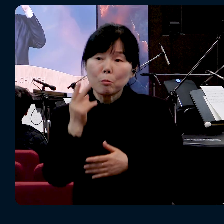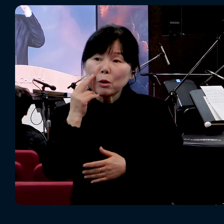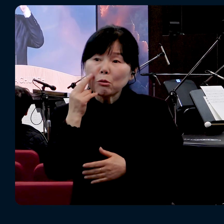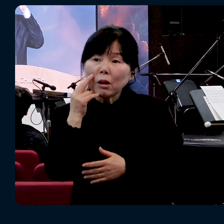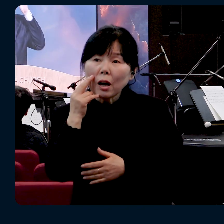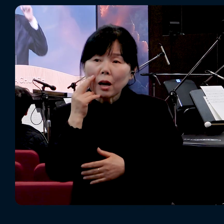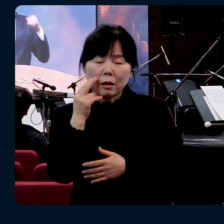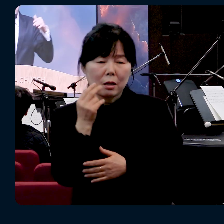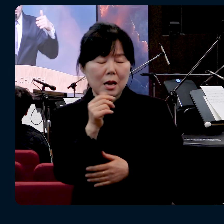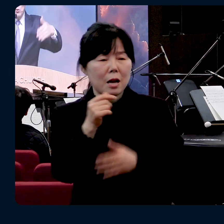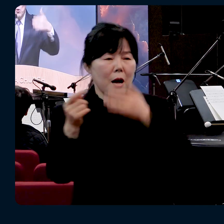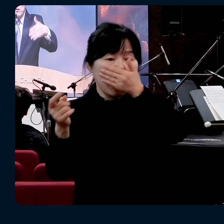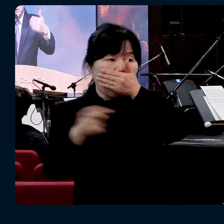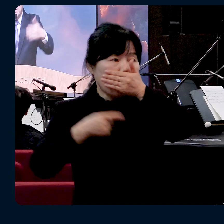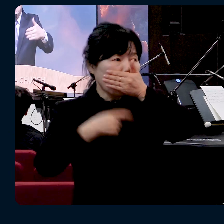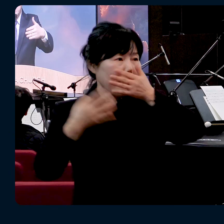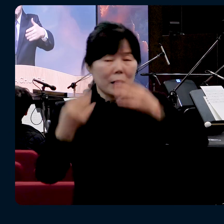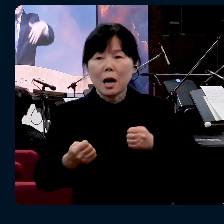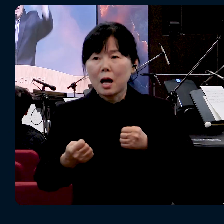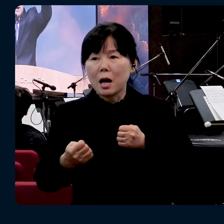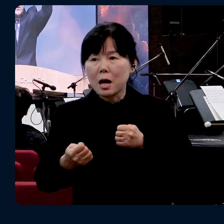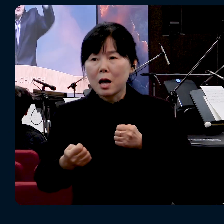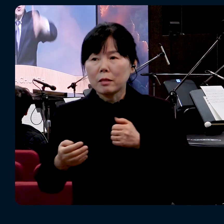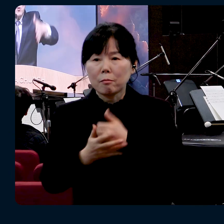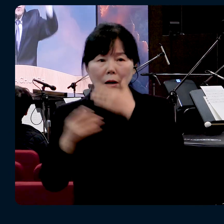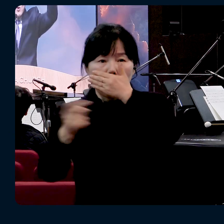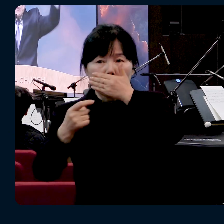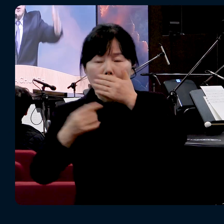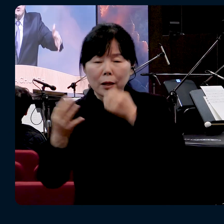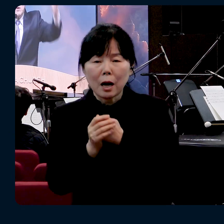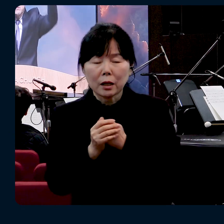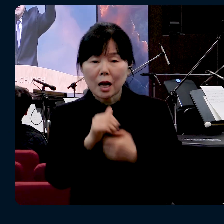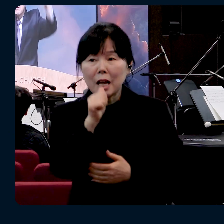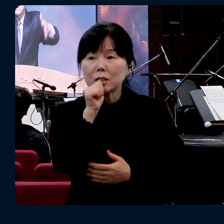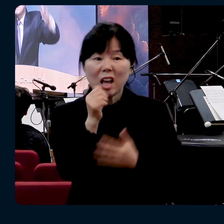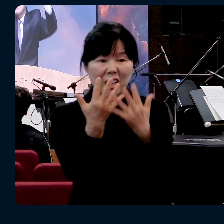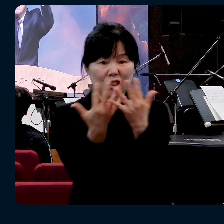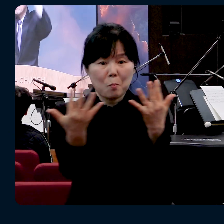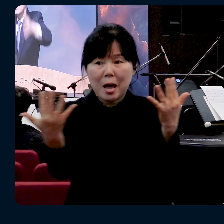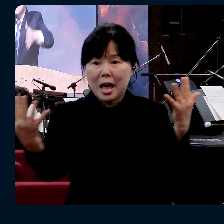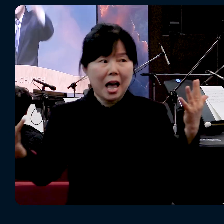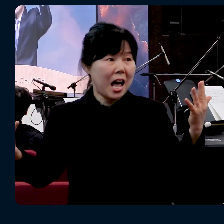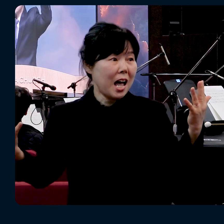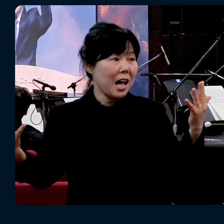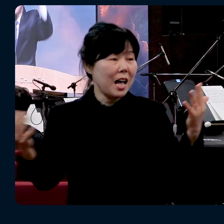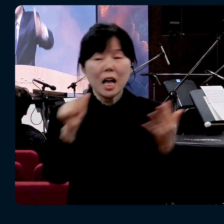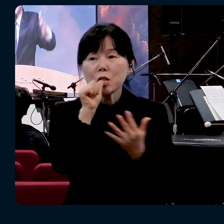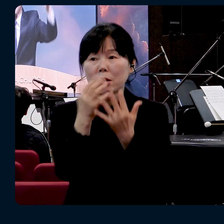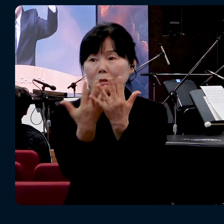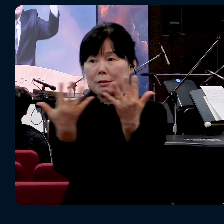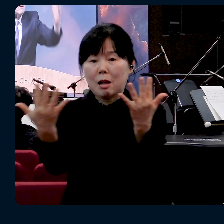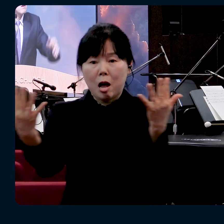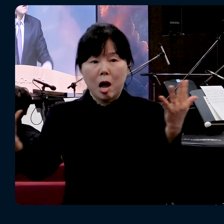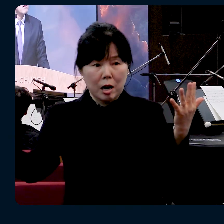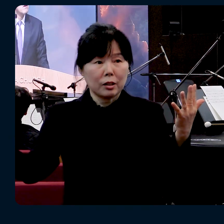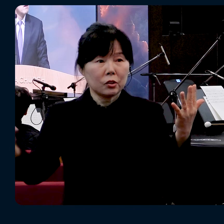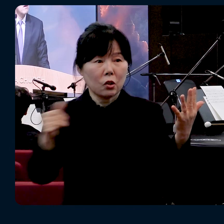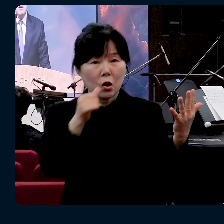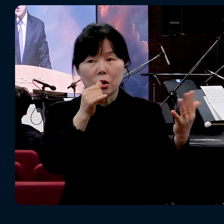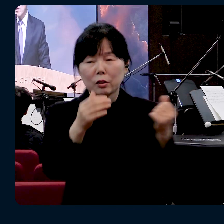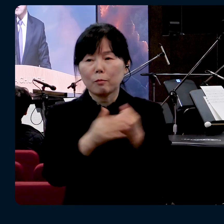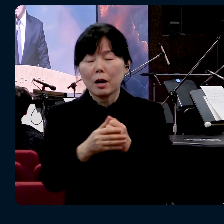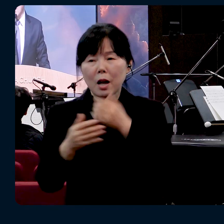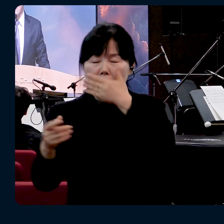강도가 많아요. 그러다 보니까 보통 그 캐시어 자리는 다 철망을 쳐놨습니다. 이렇게 쇠창살을